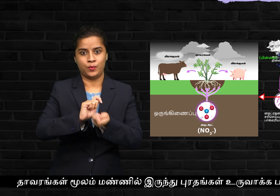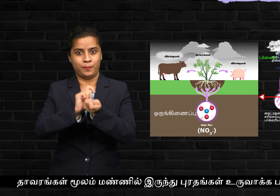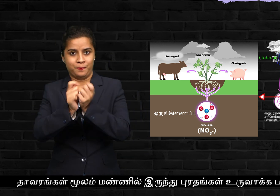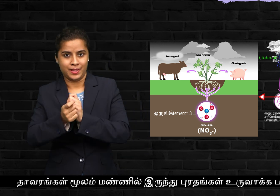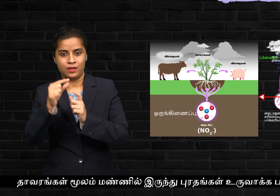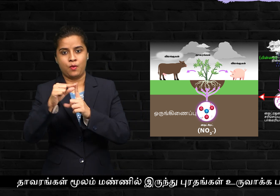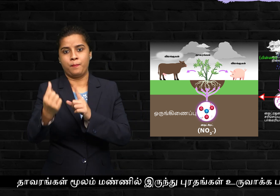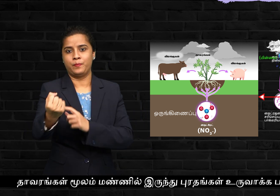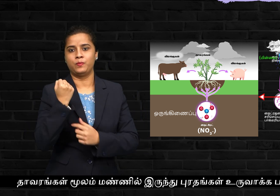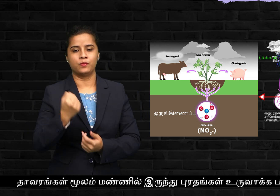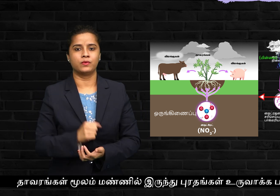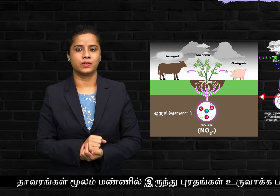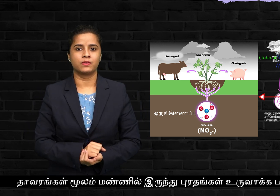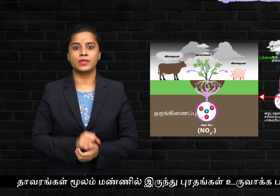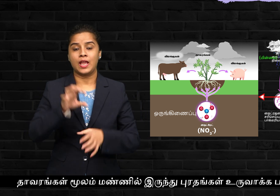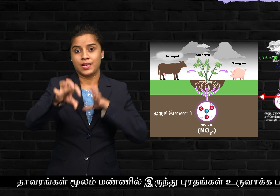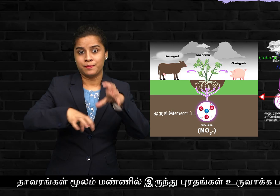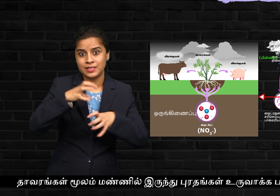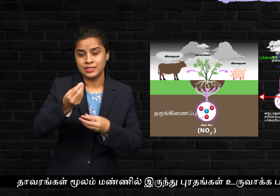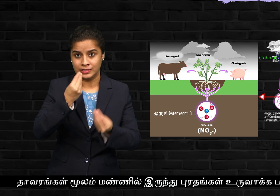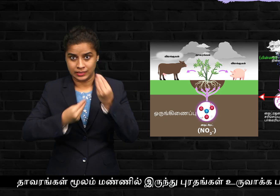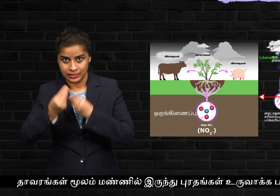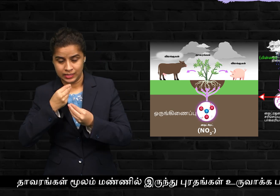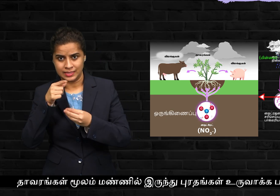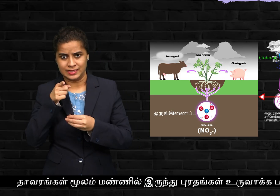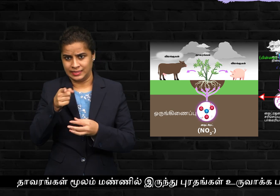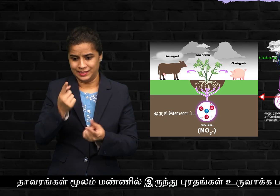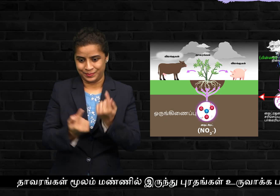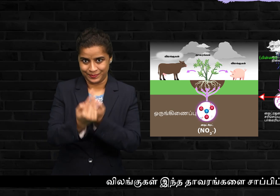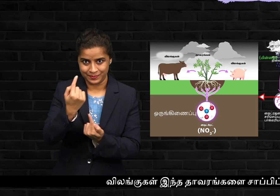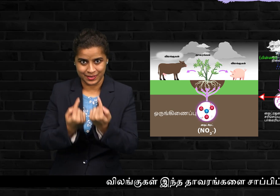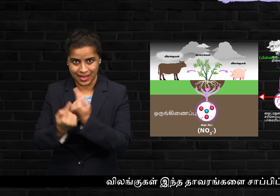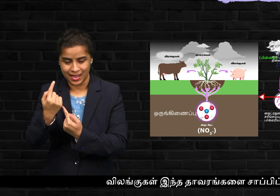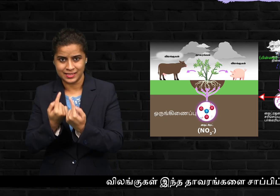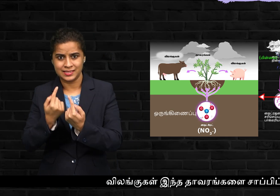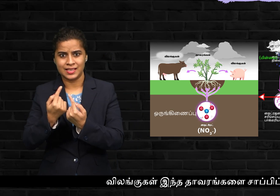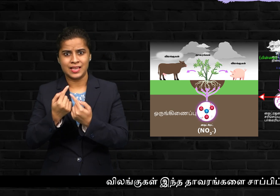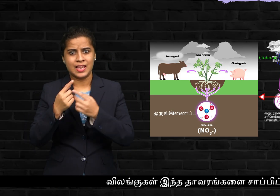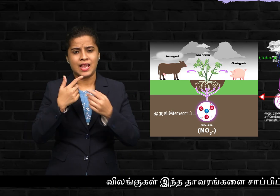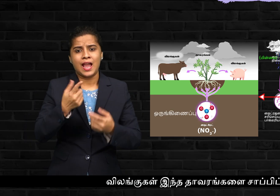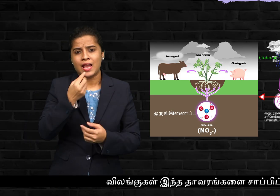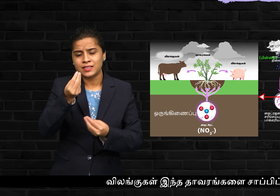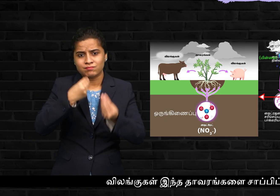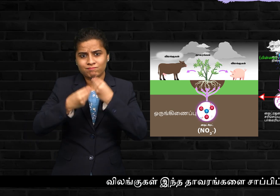மூலம் மண்ணில் இருந்து புரதங்கள் உருவாக்க பயன்படுத்தப்படுகிறது. விலங்குகள் இந்த தாவரங்களை